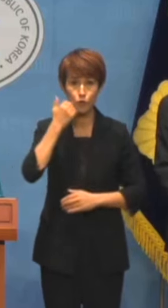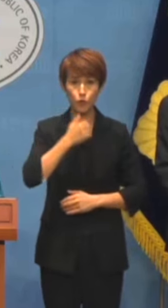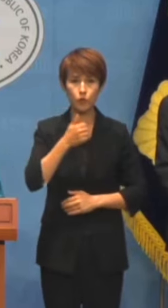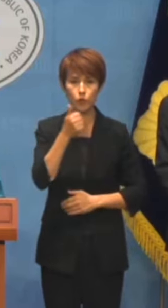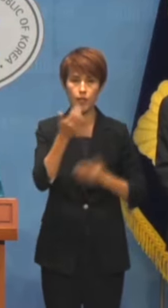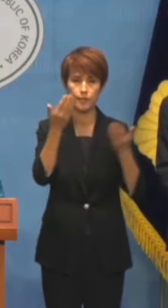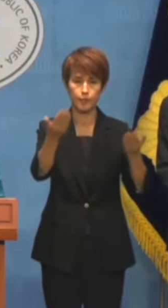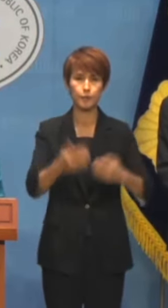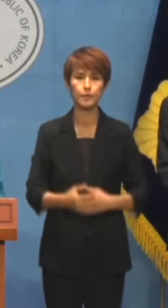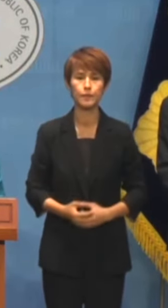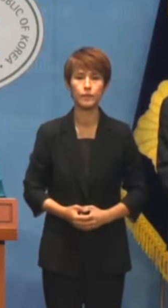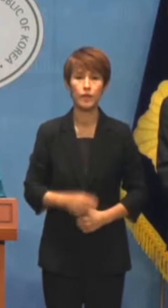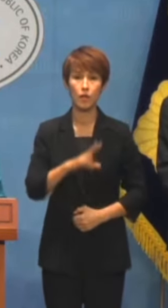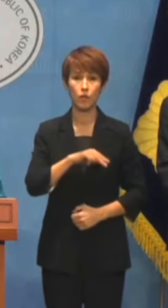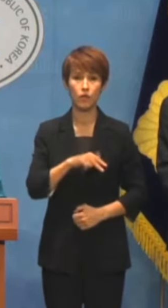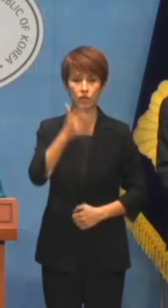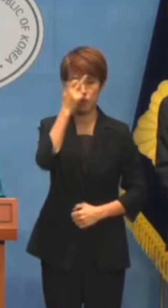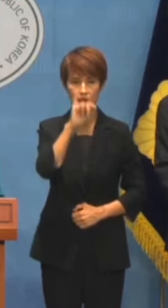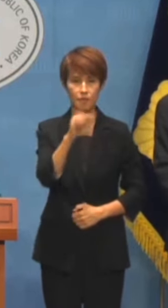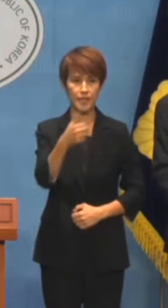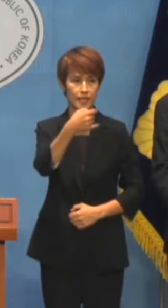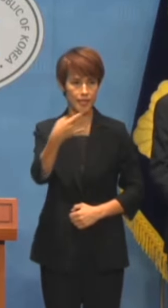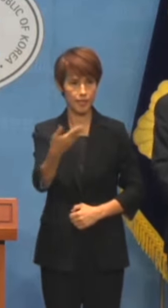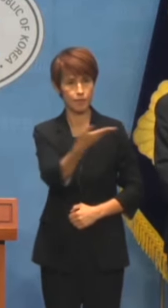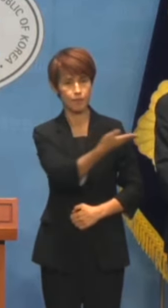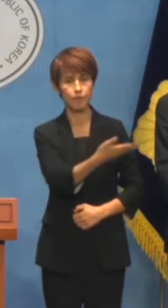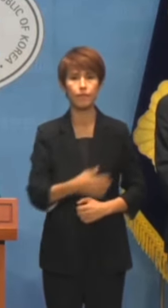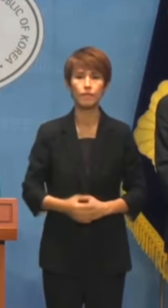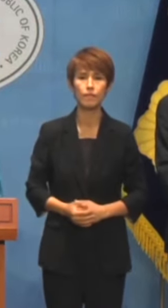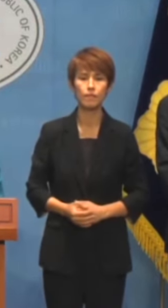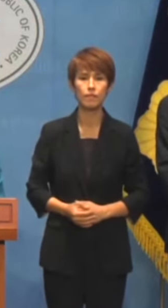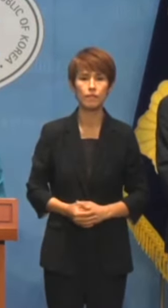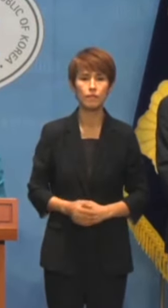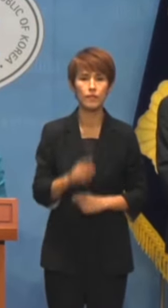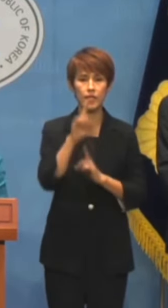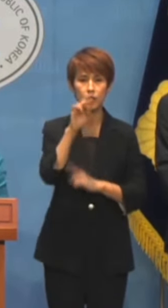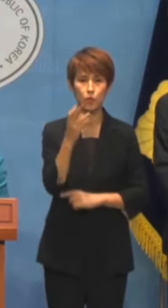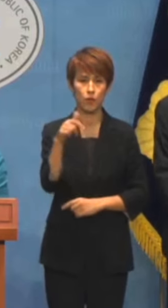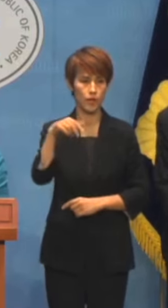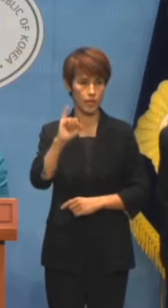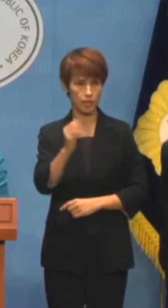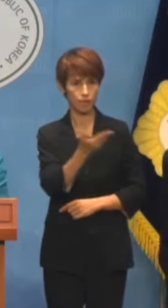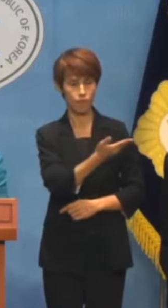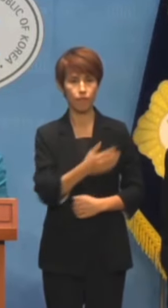의원님들 먼저 소개해드리겠습니다. 최민희 의원님 오셨습니다. 네, 이훈기 의원님